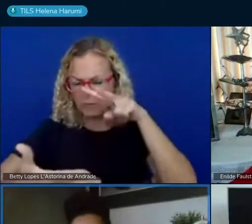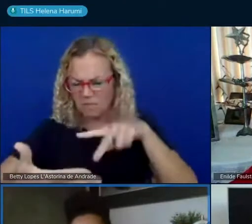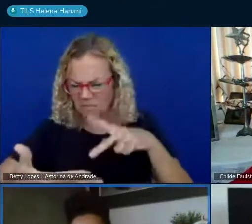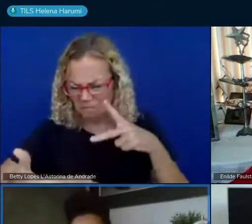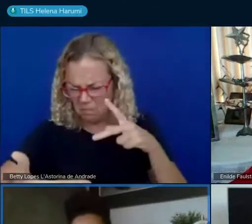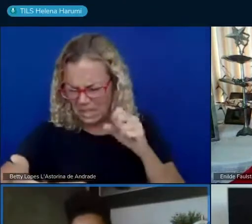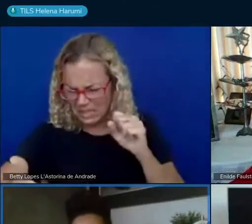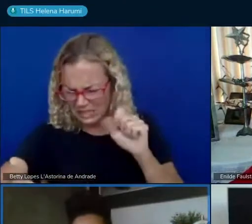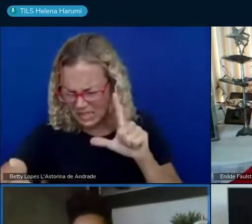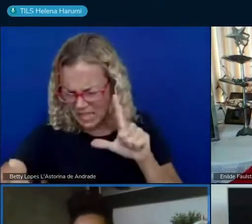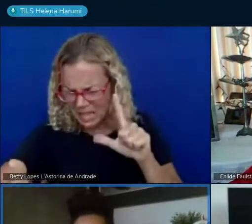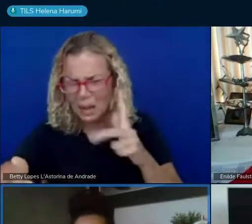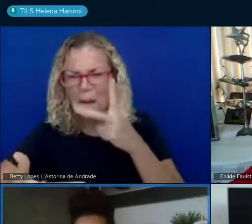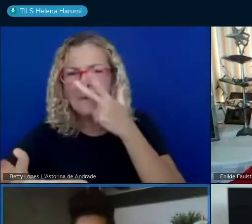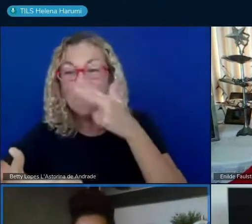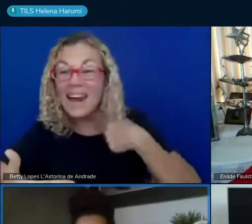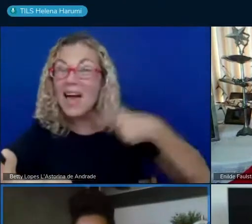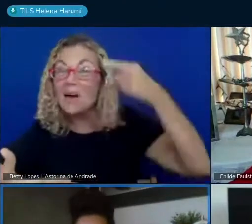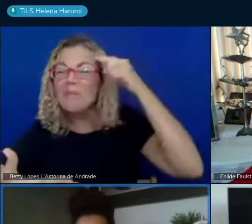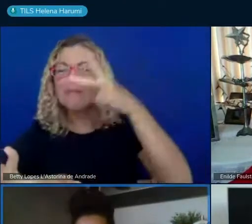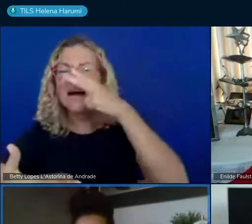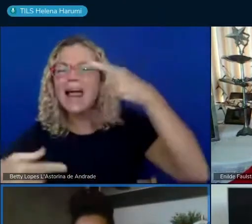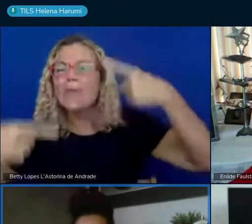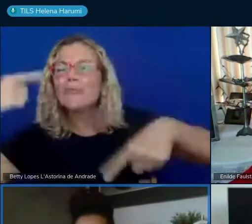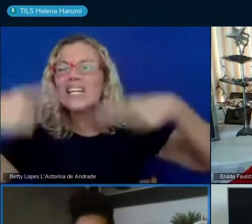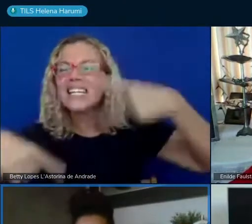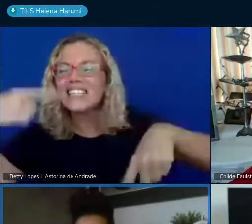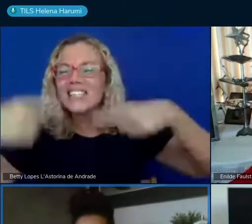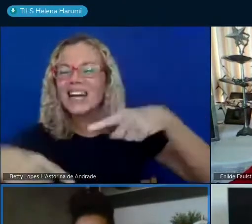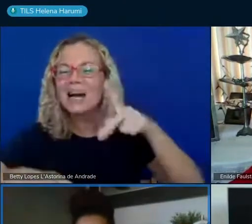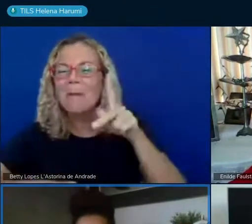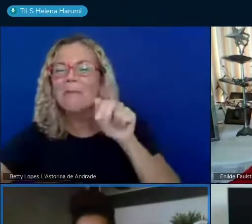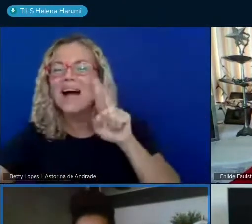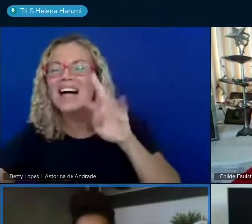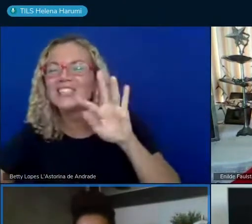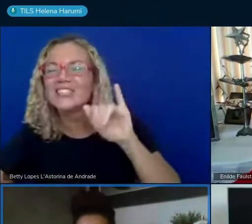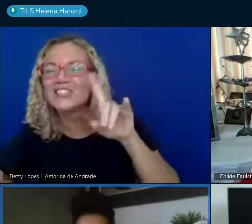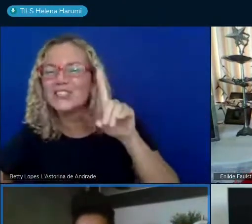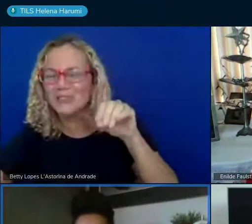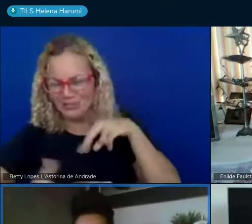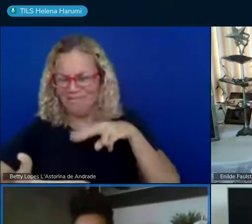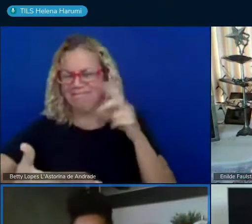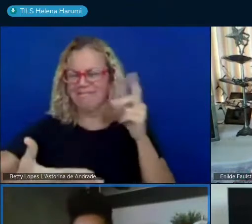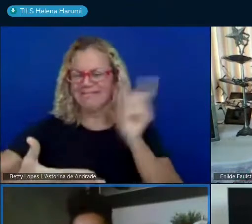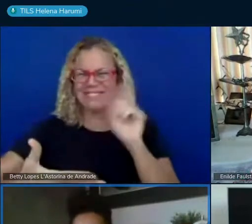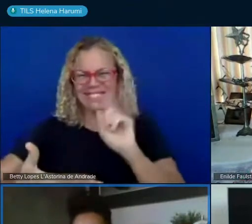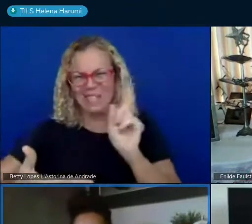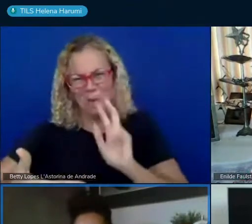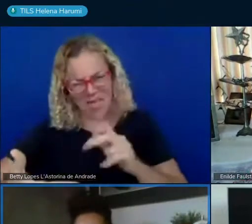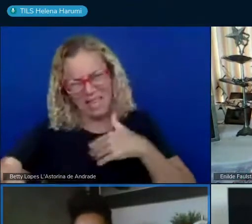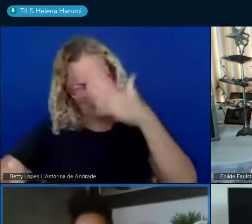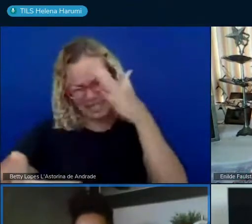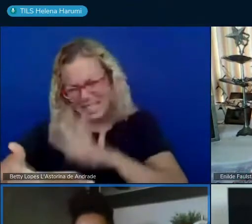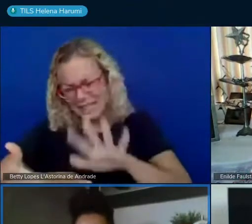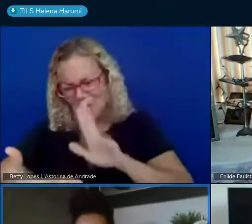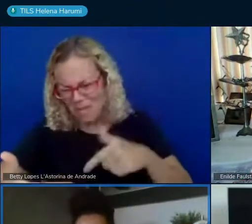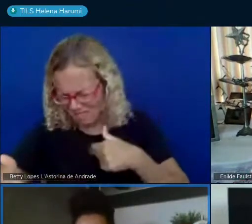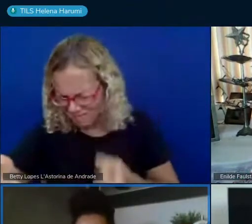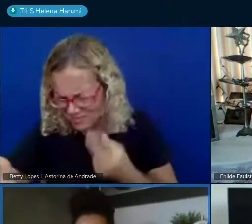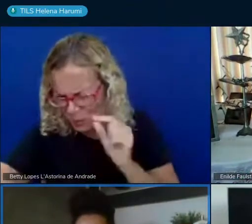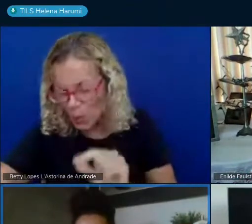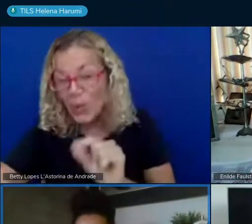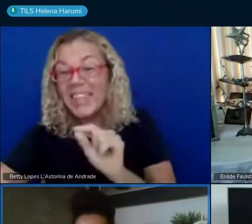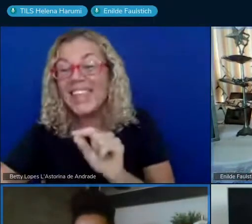e a sugestão também é a mesma. Na verdade, até eu mesma, na hora que eu estava lendo, tentei lembrar qual seria o significado